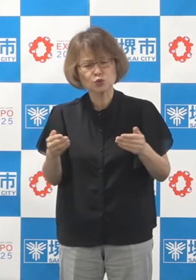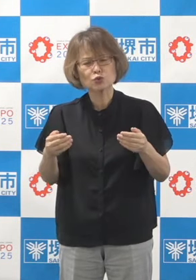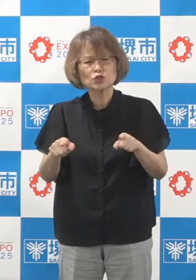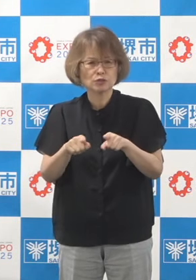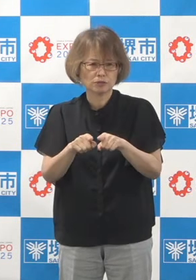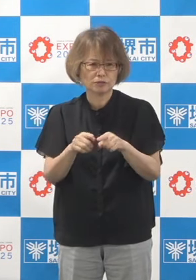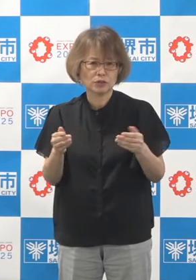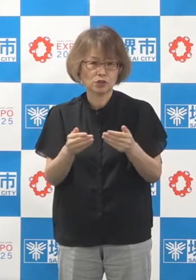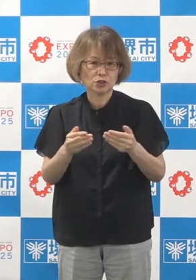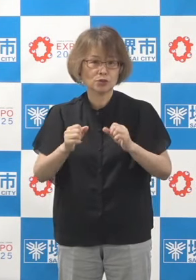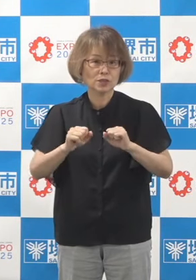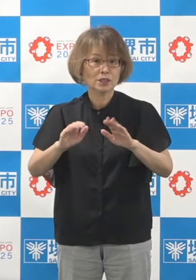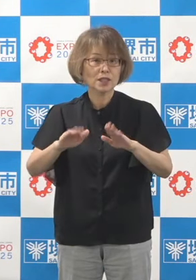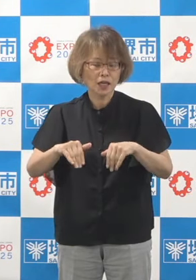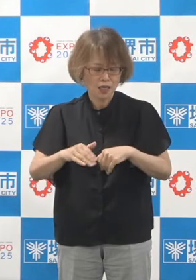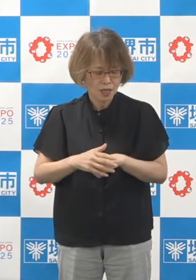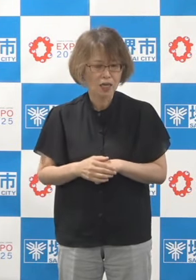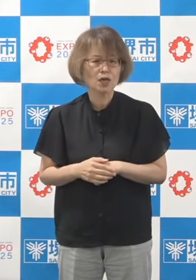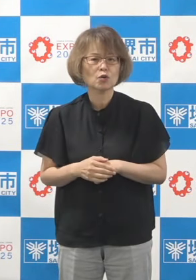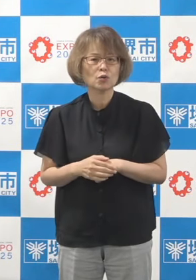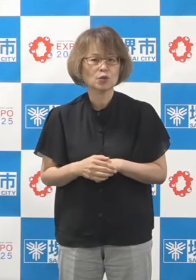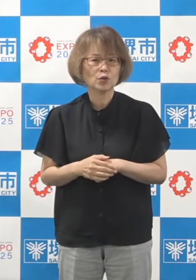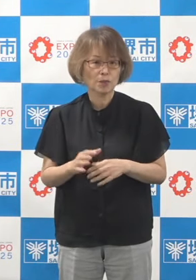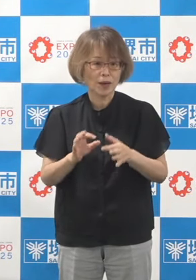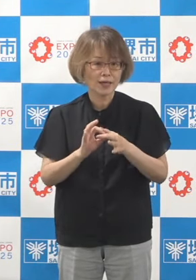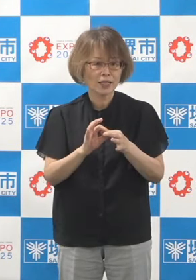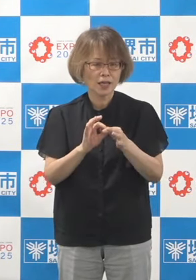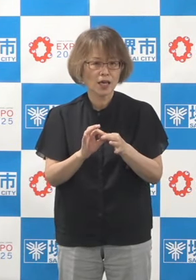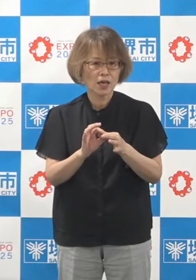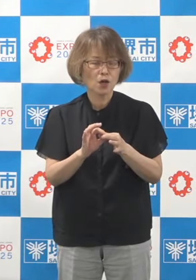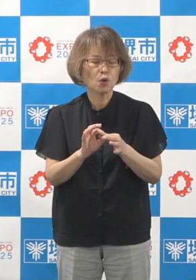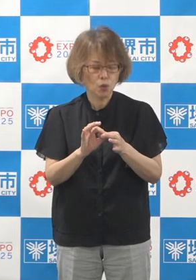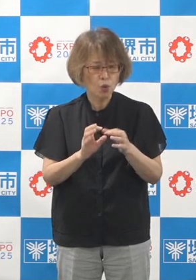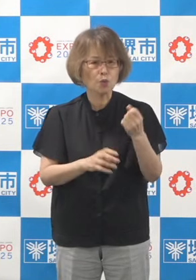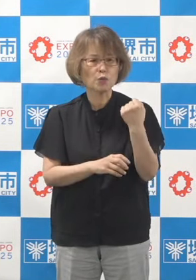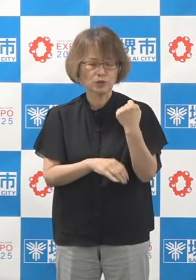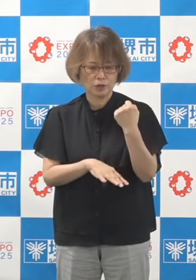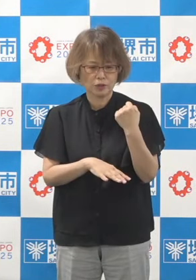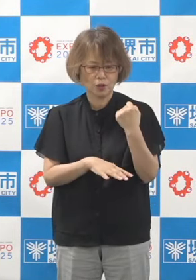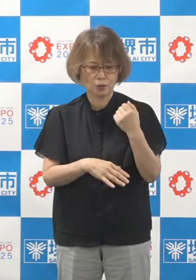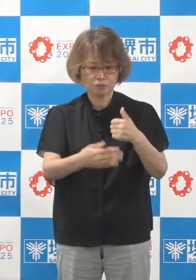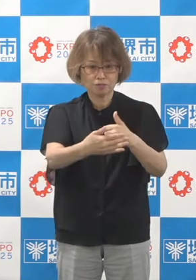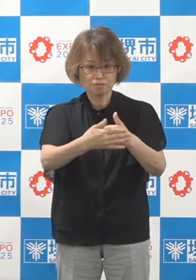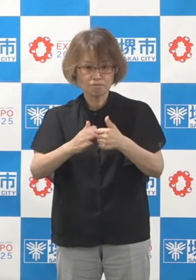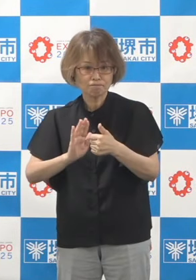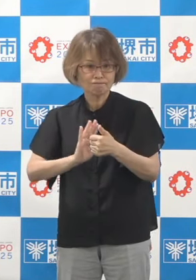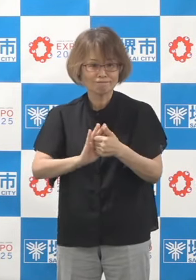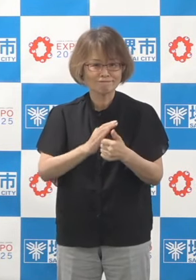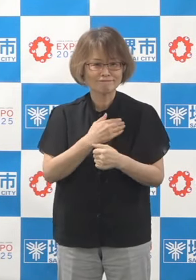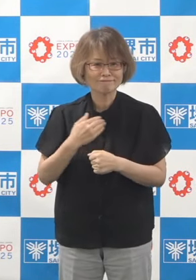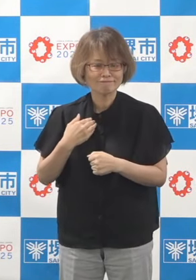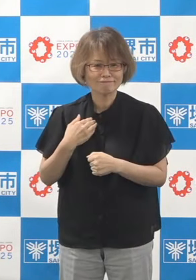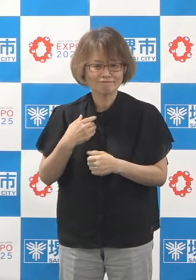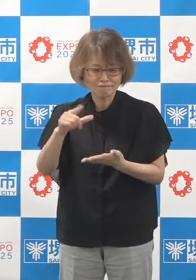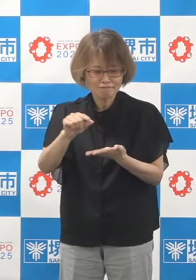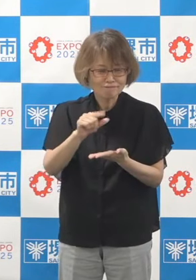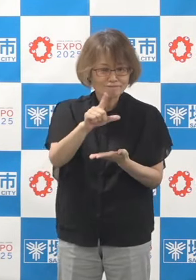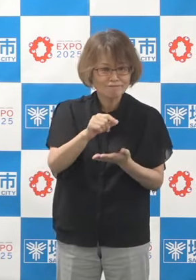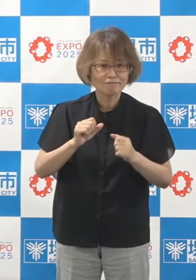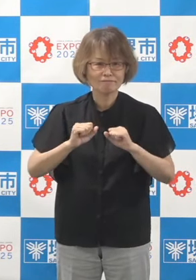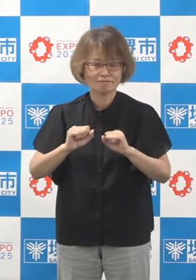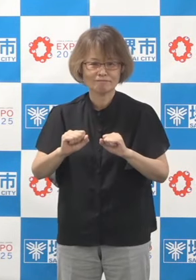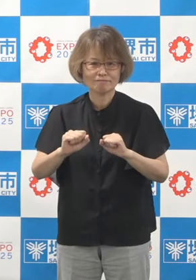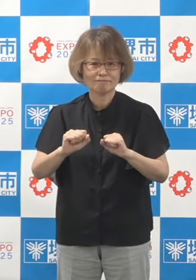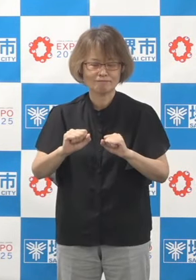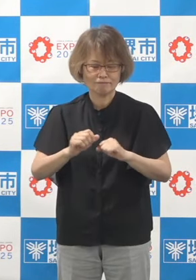が、これまでの連携をもととしまして、お互いのノウハウや資源を有効活用しながら最大限に生かすことによって、さ